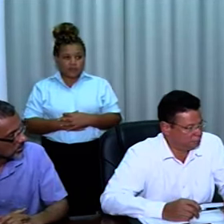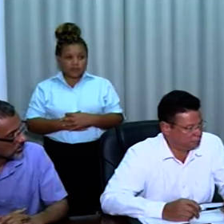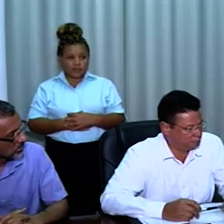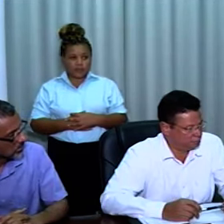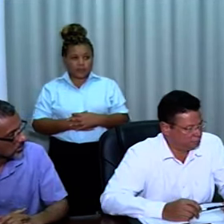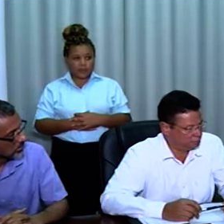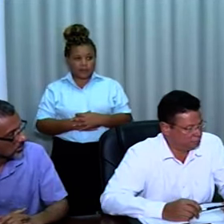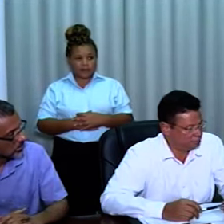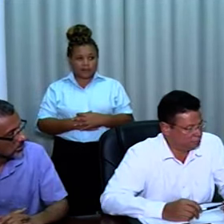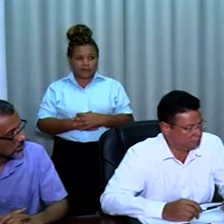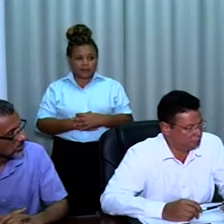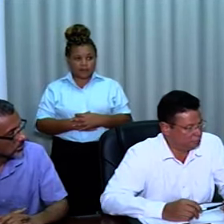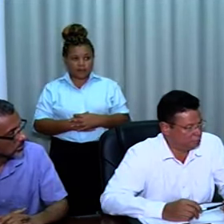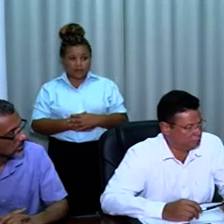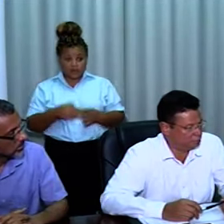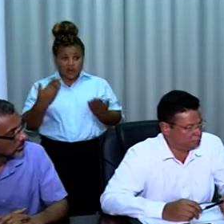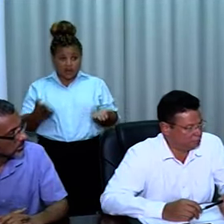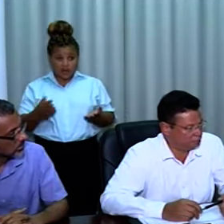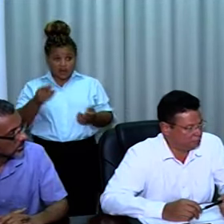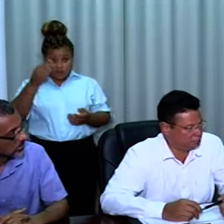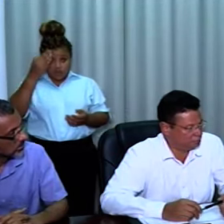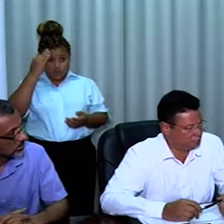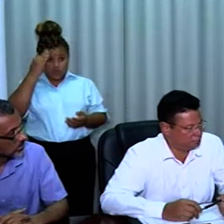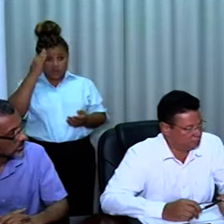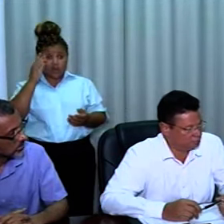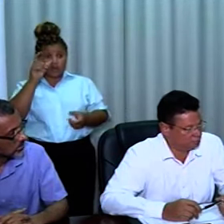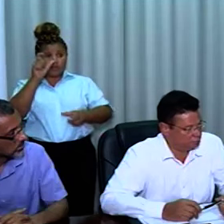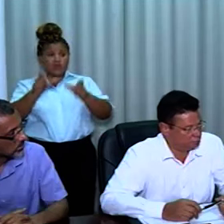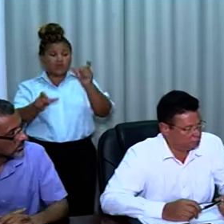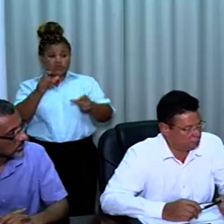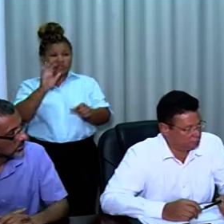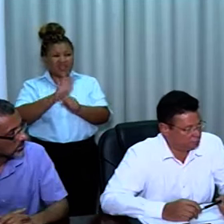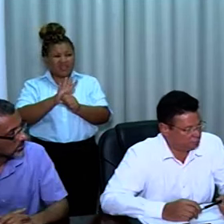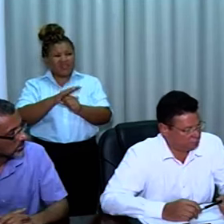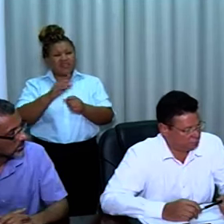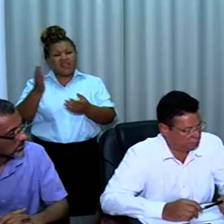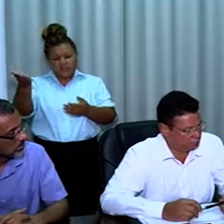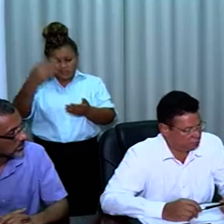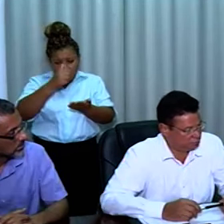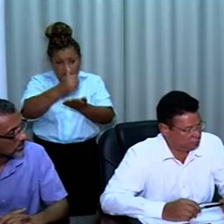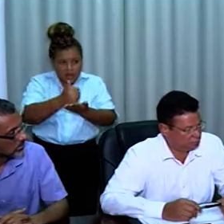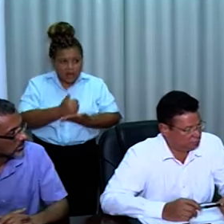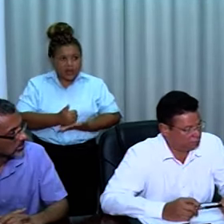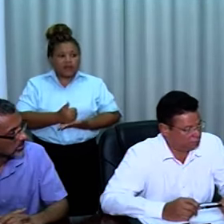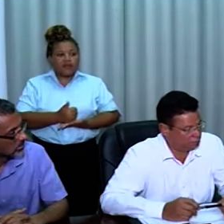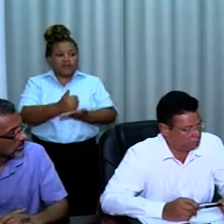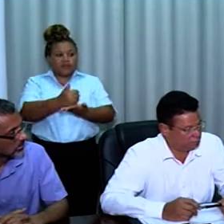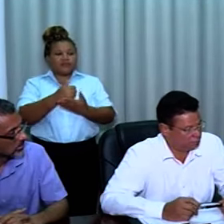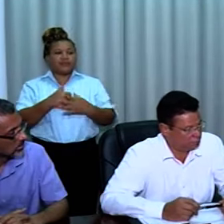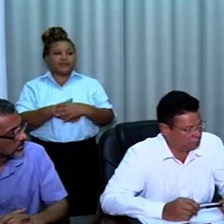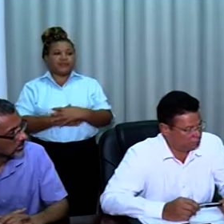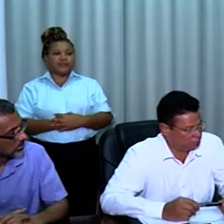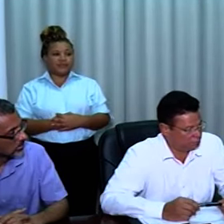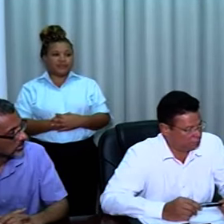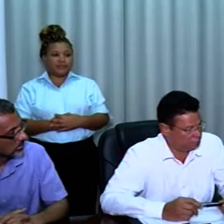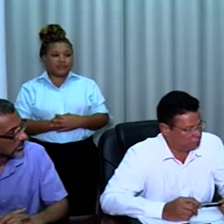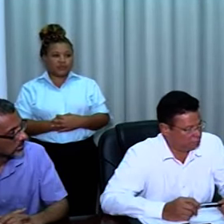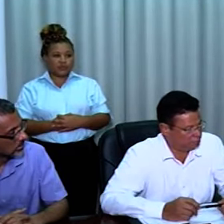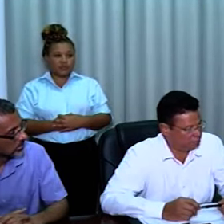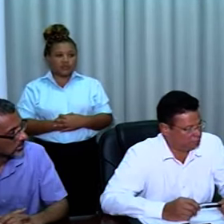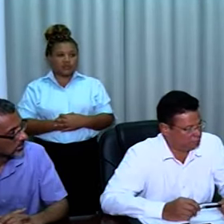exercice approprié qui require, nous peut donner un training approprié et aussi nous asirit là nous mobilise tout ressources gouvernement